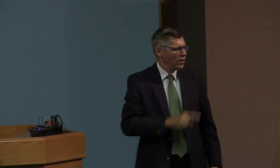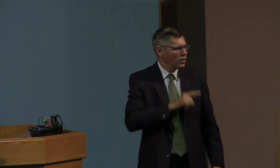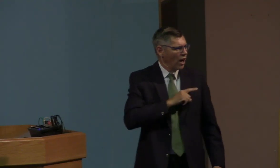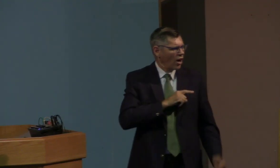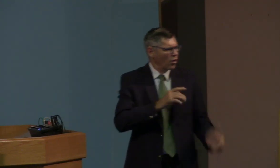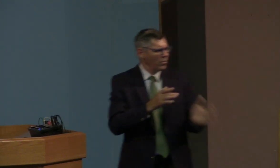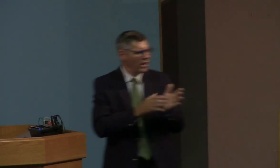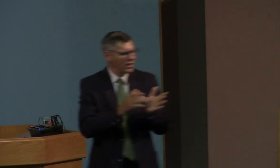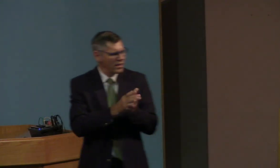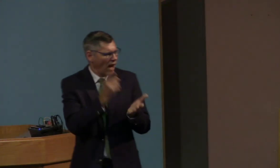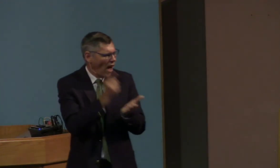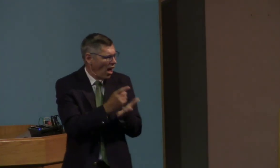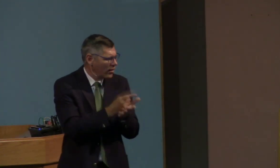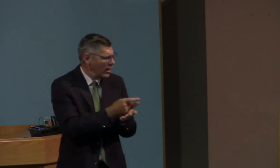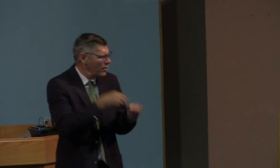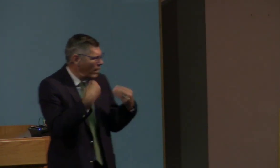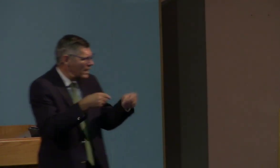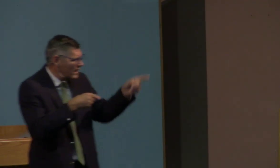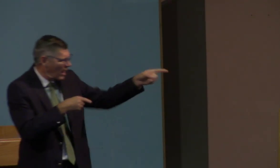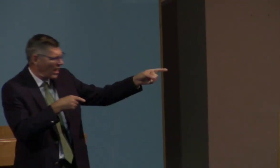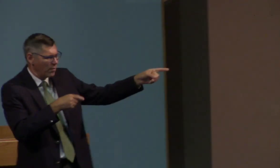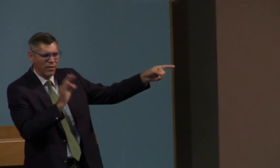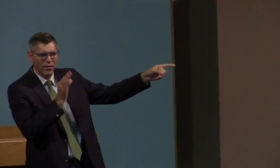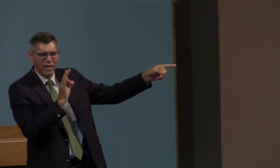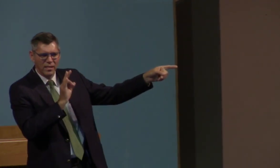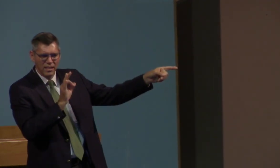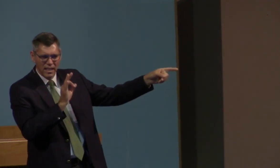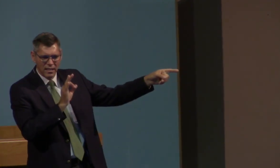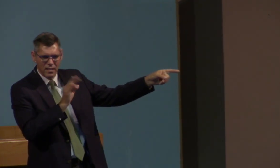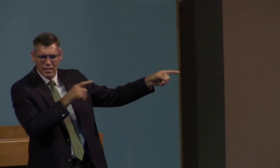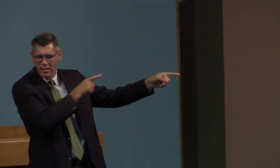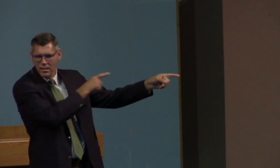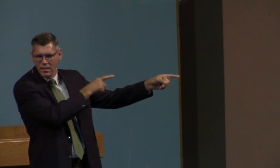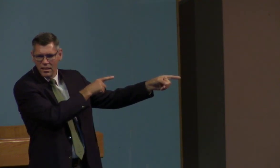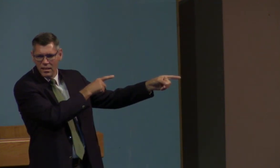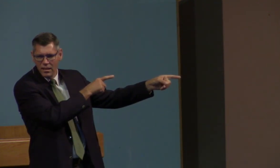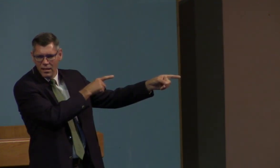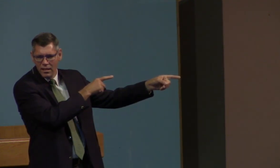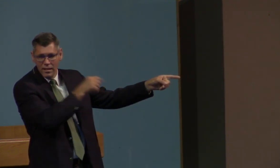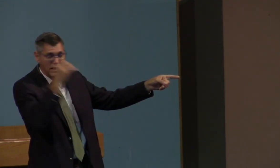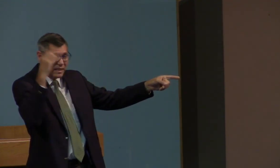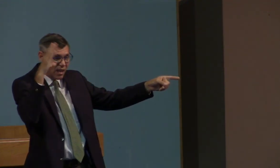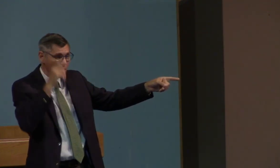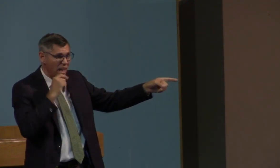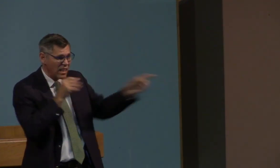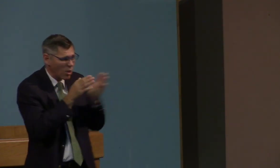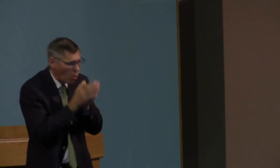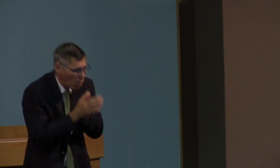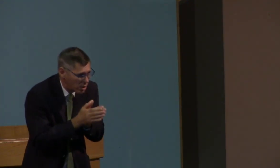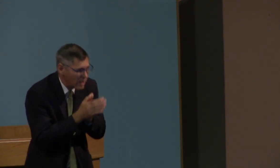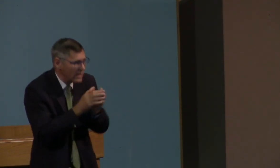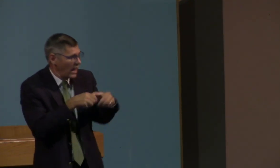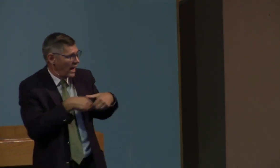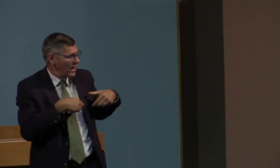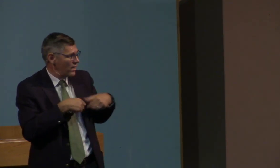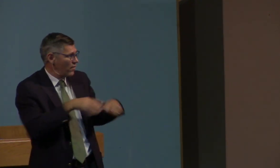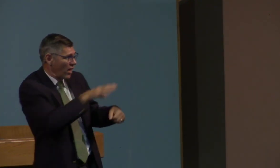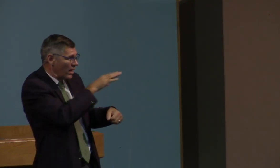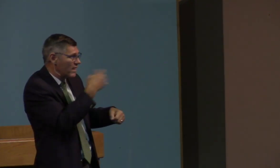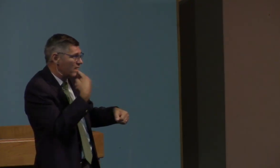Daarom Jesus altyd besig met fariseërs, die slim mense, godsdienstleiers, vir hulle te sê,